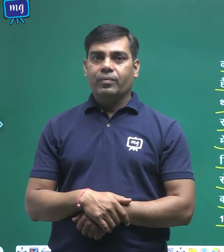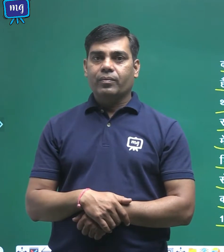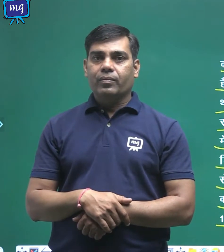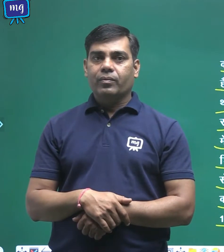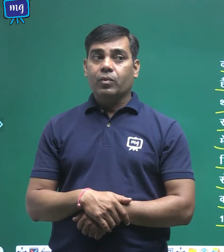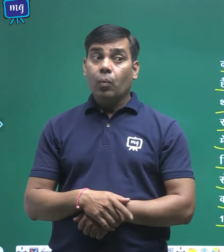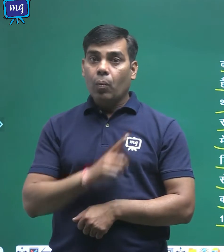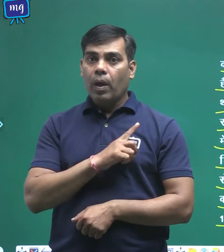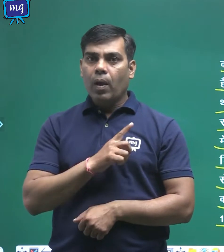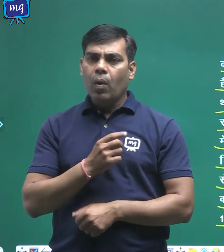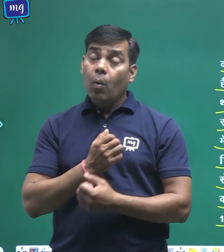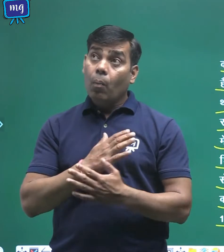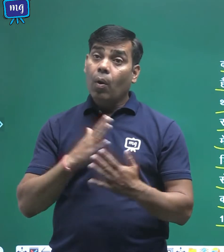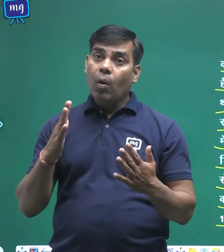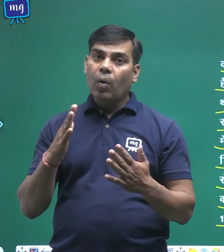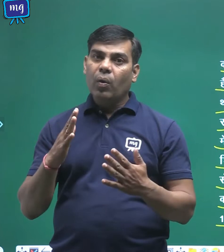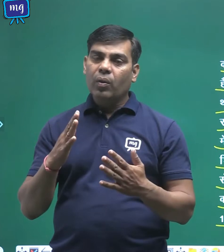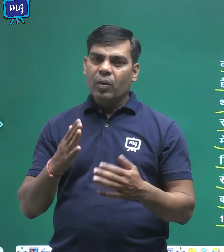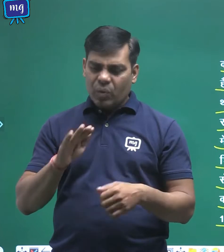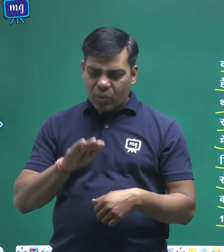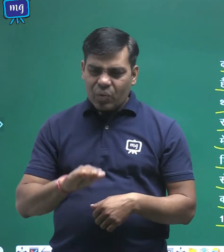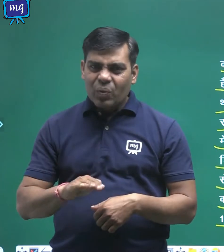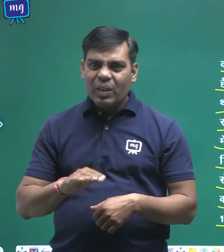वह बहुत छोटी बालिका थी।